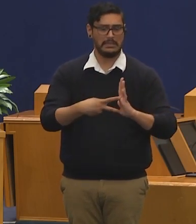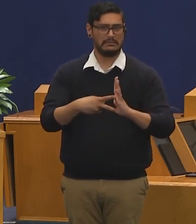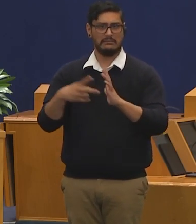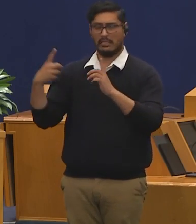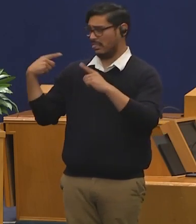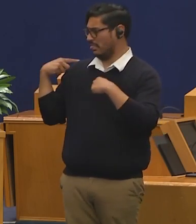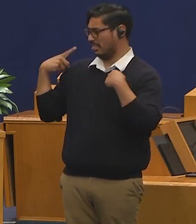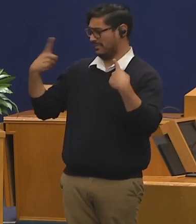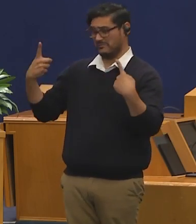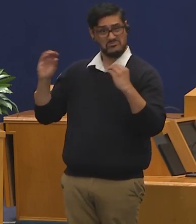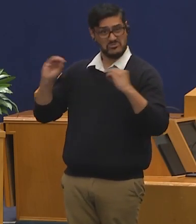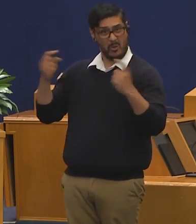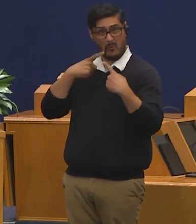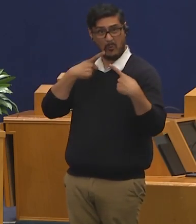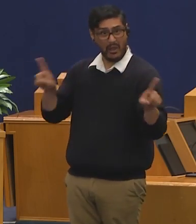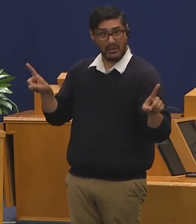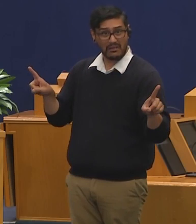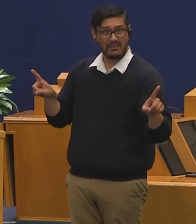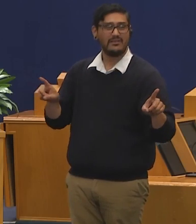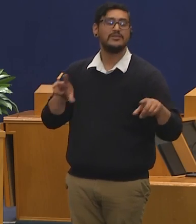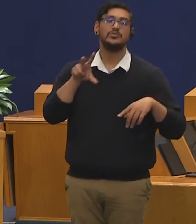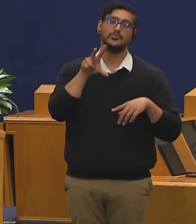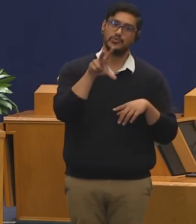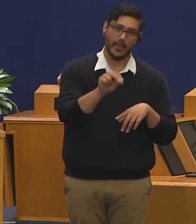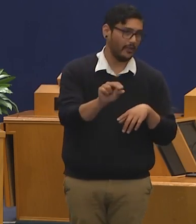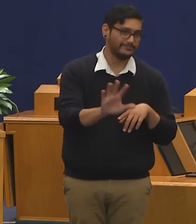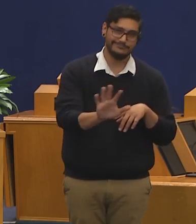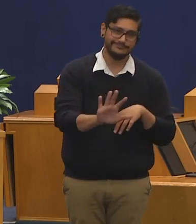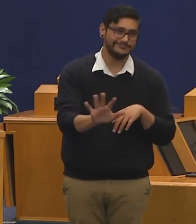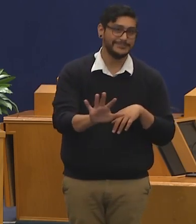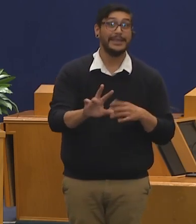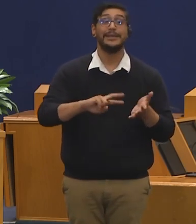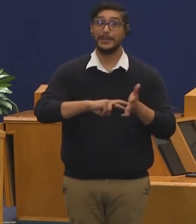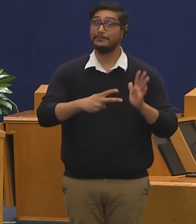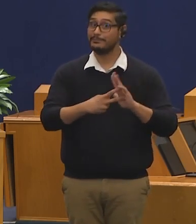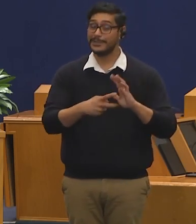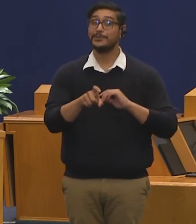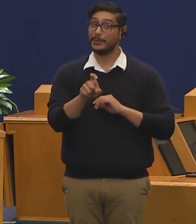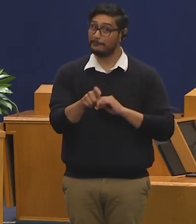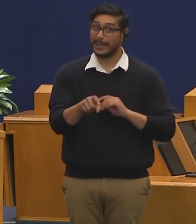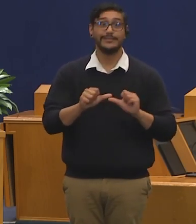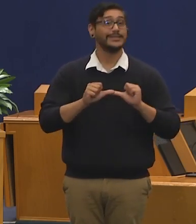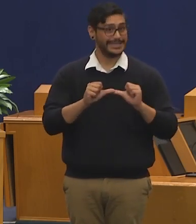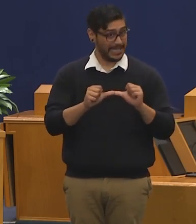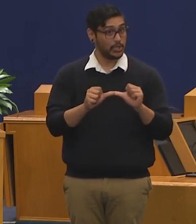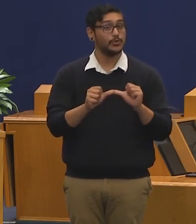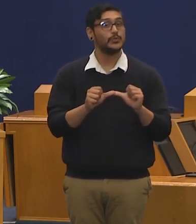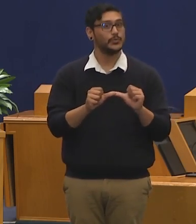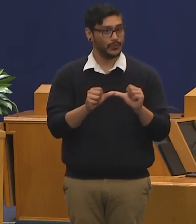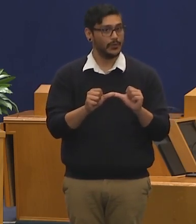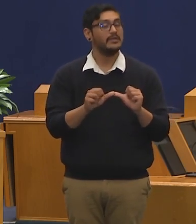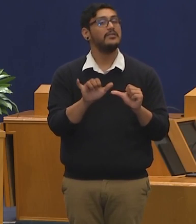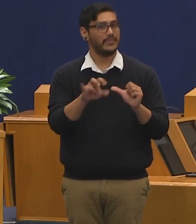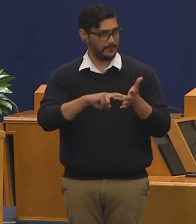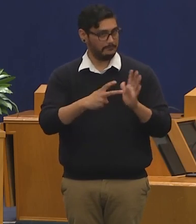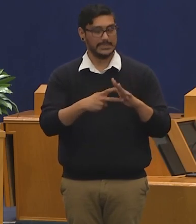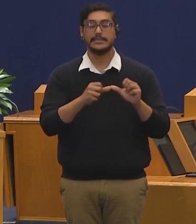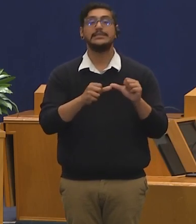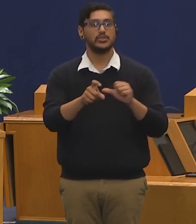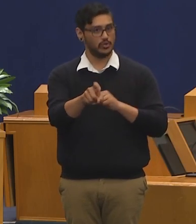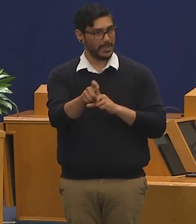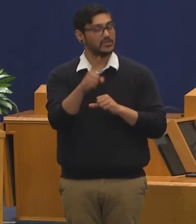haya funcionado. Significa que necesitamos mantener las medidas por más tiempo para